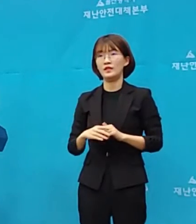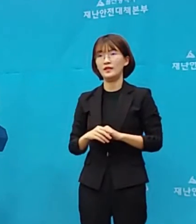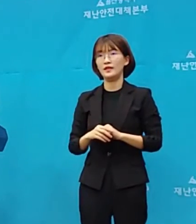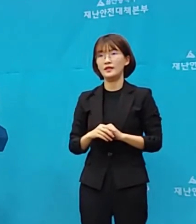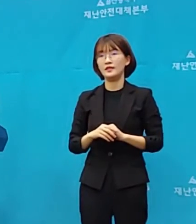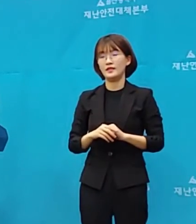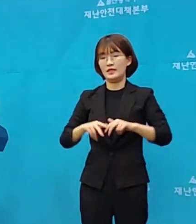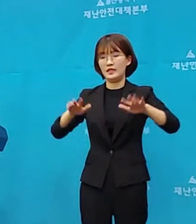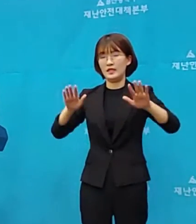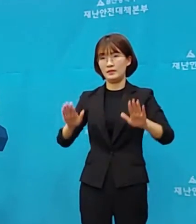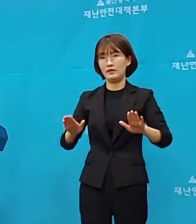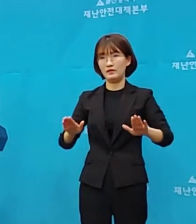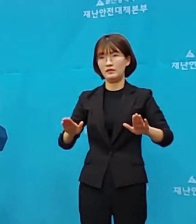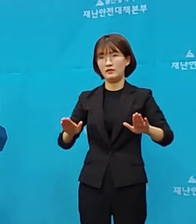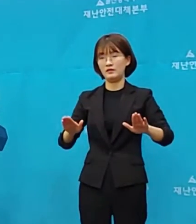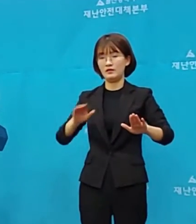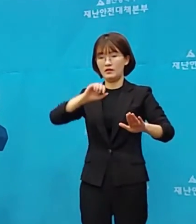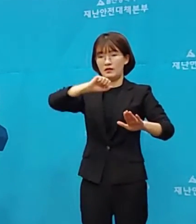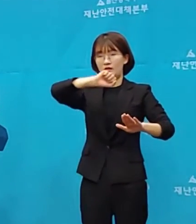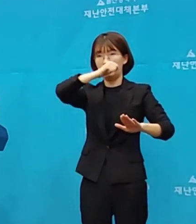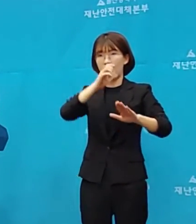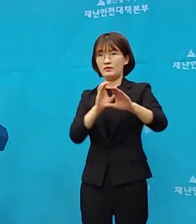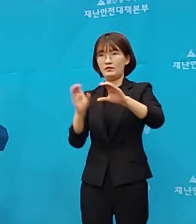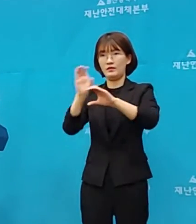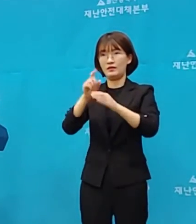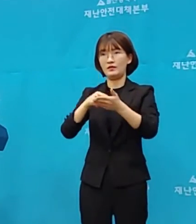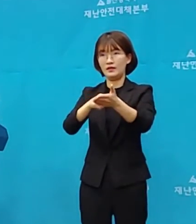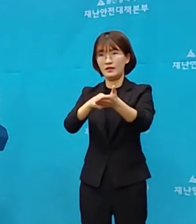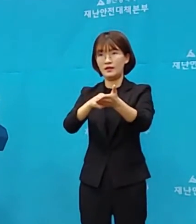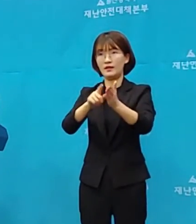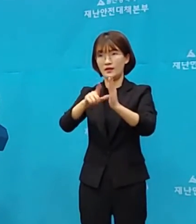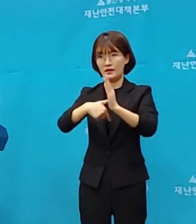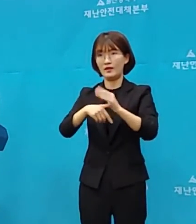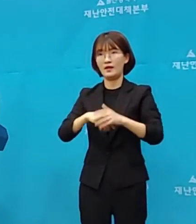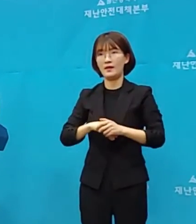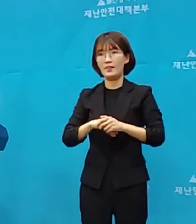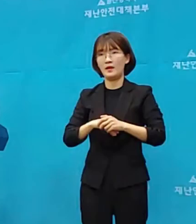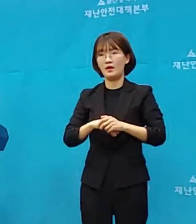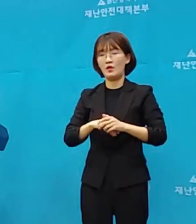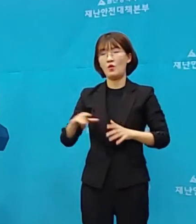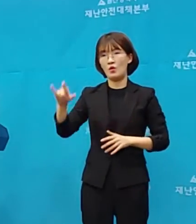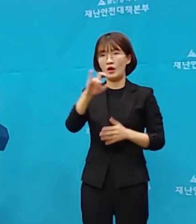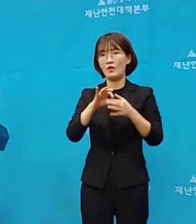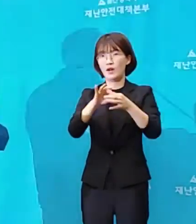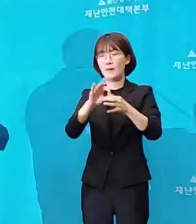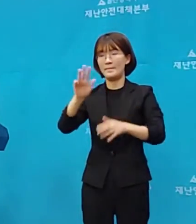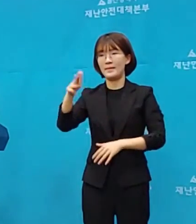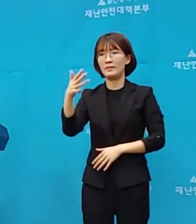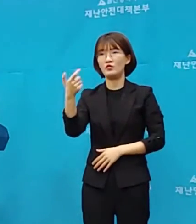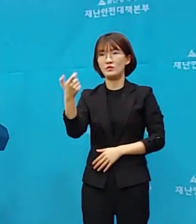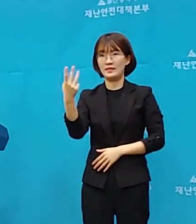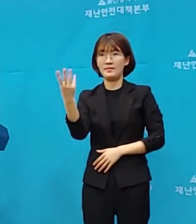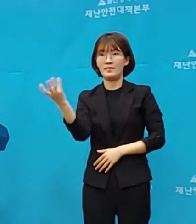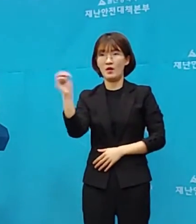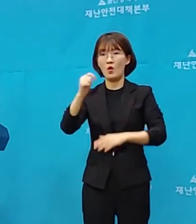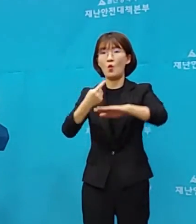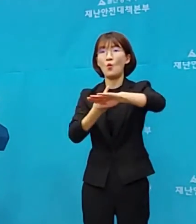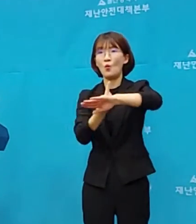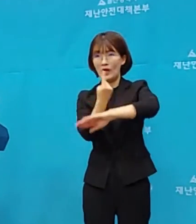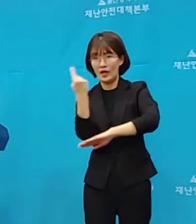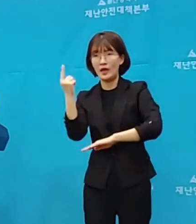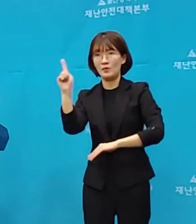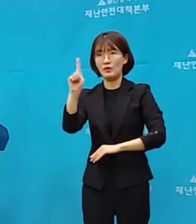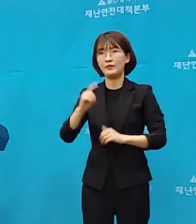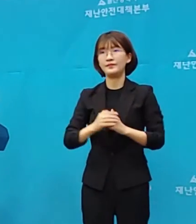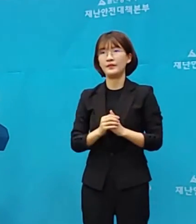이번 추경 예산에서 코로나19 대응 예산 863억 원 외에도